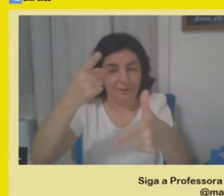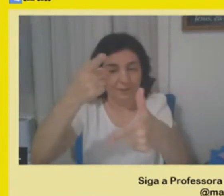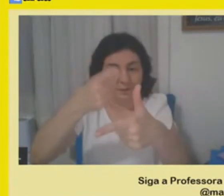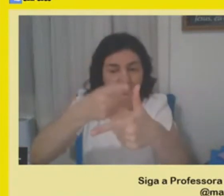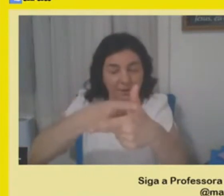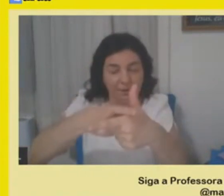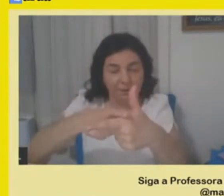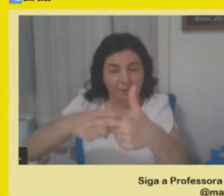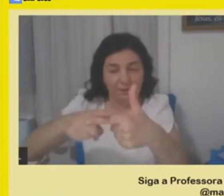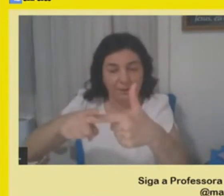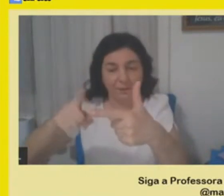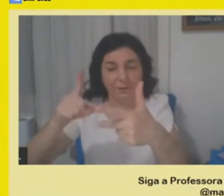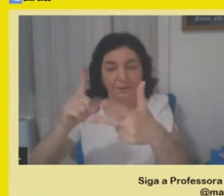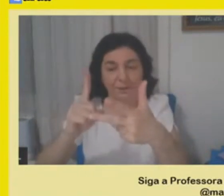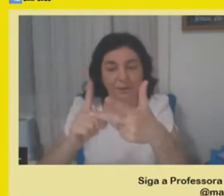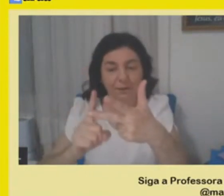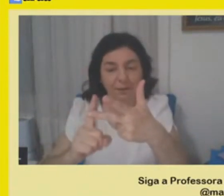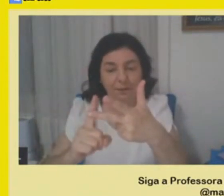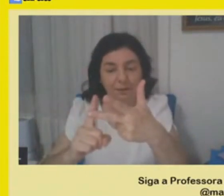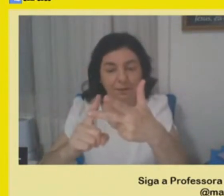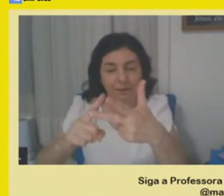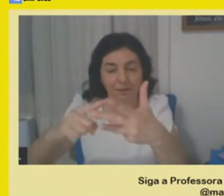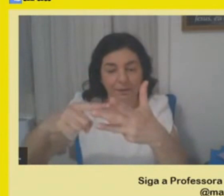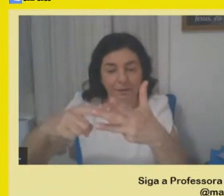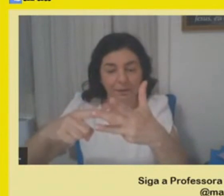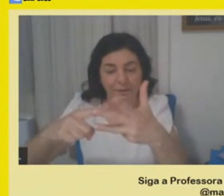a situação problema. Ó.